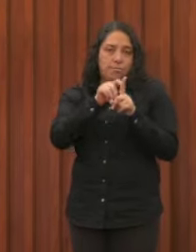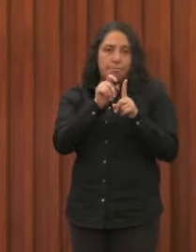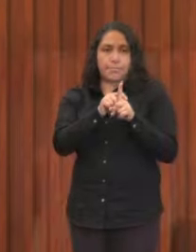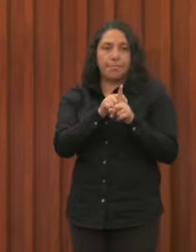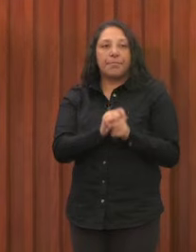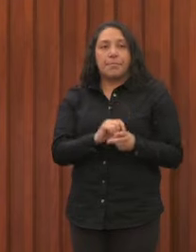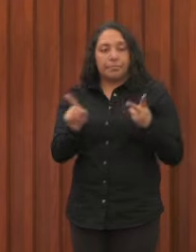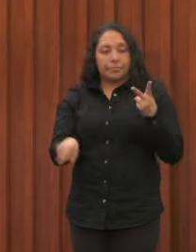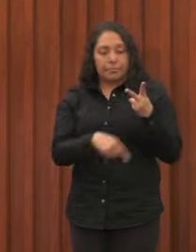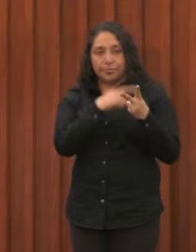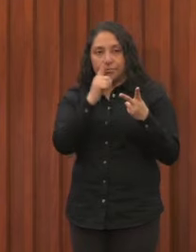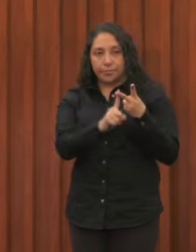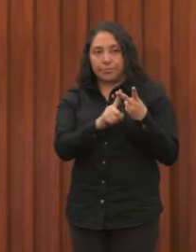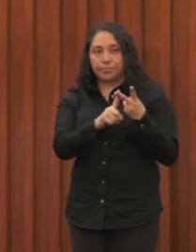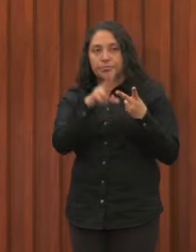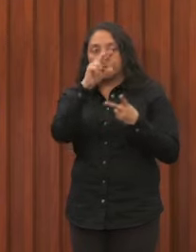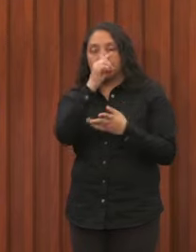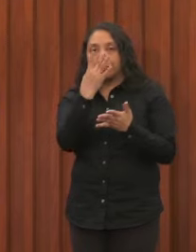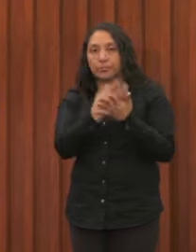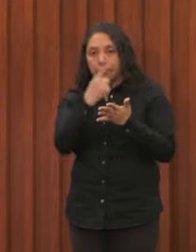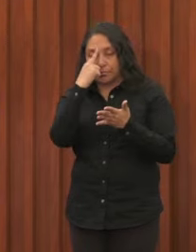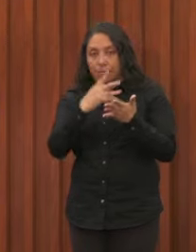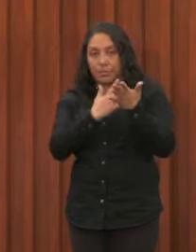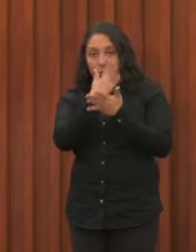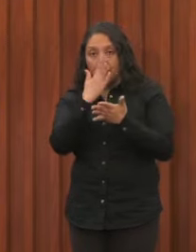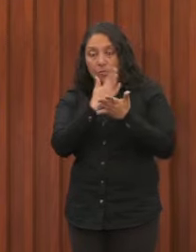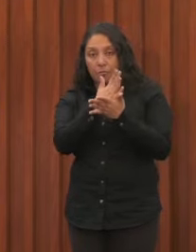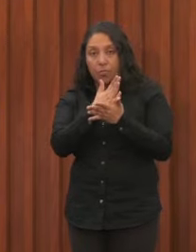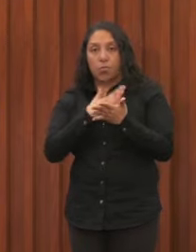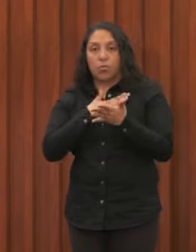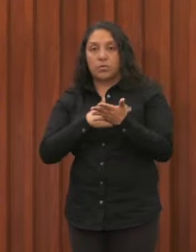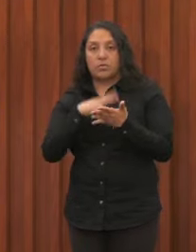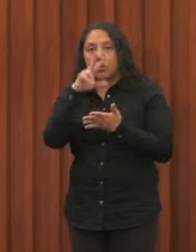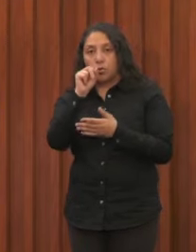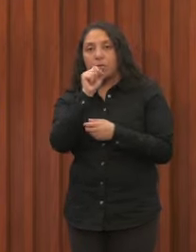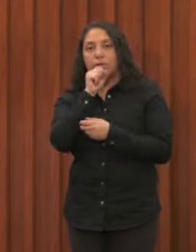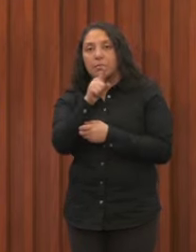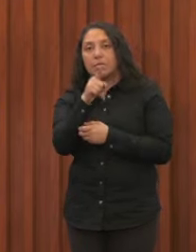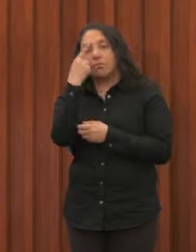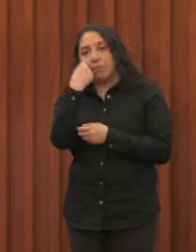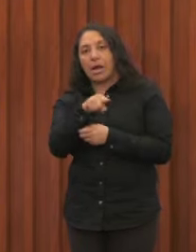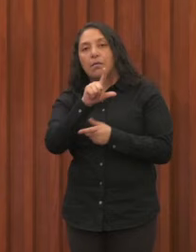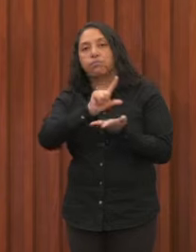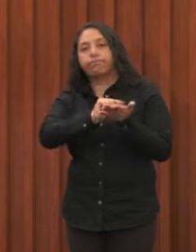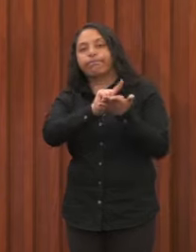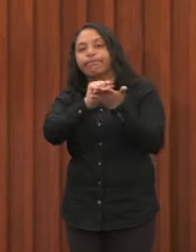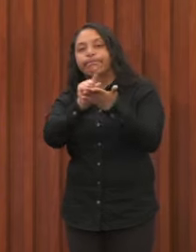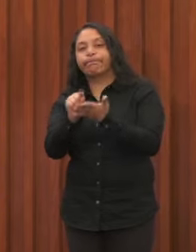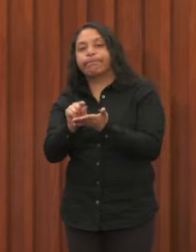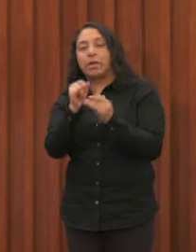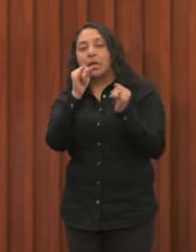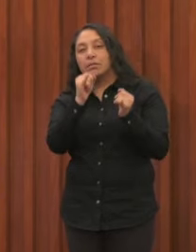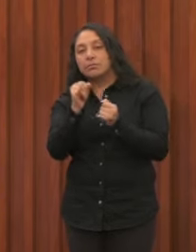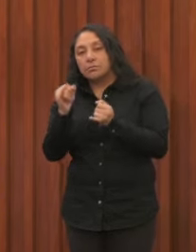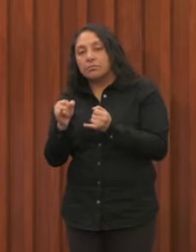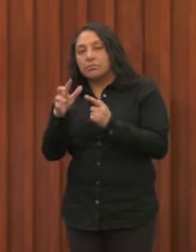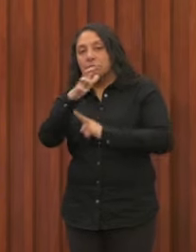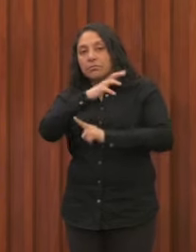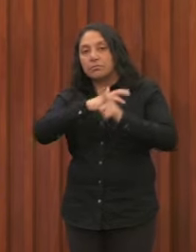Lo otro, no nada más en acceso a la justicia, sino también a estigmas alrededor de eso,